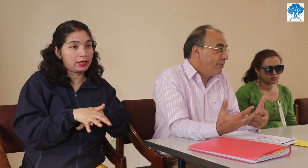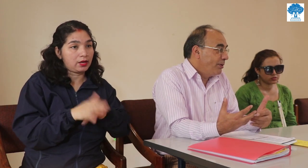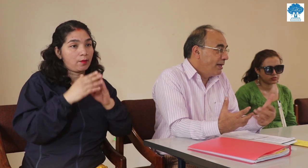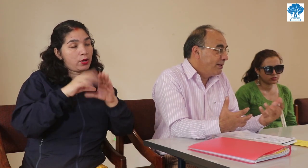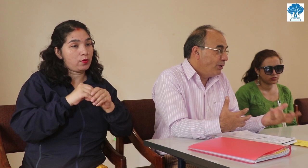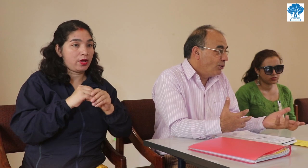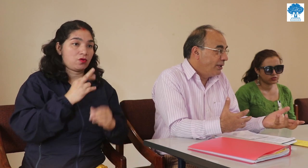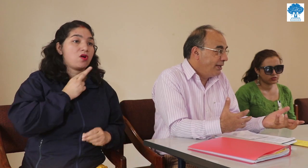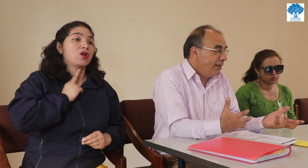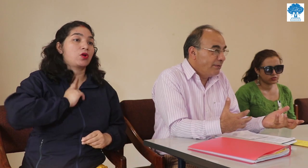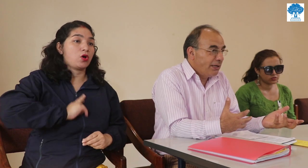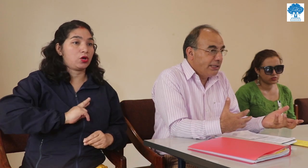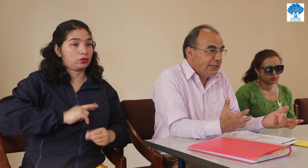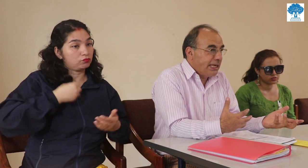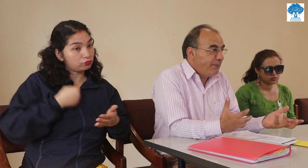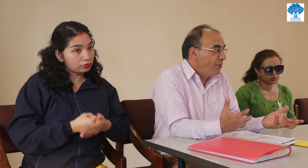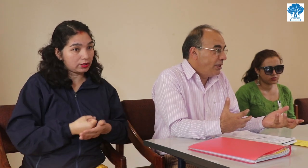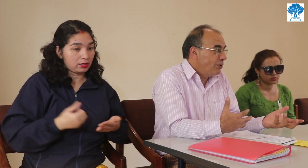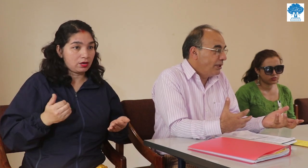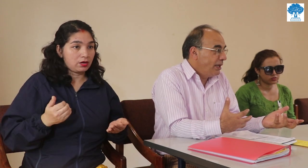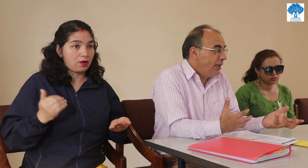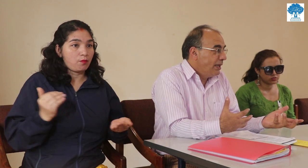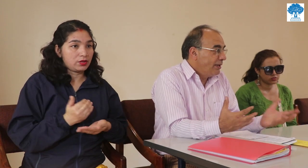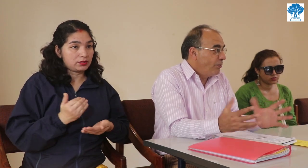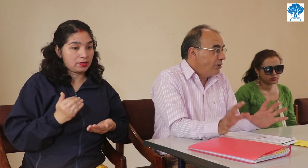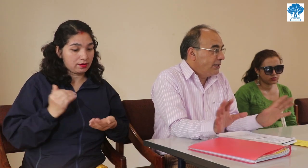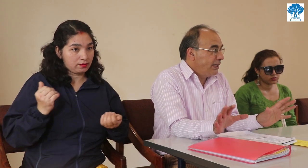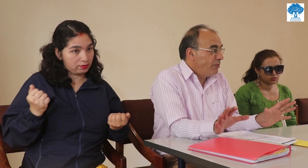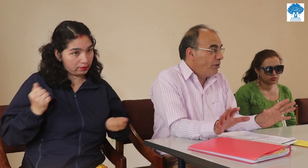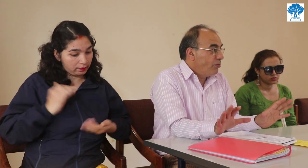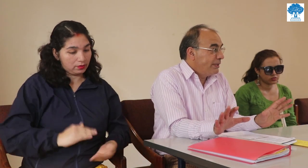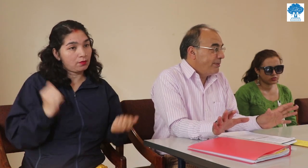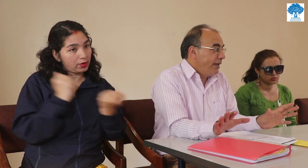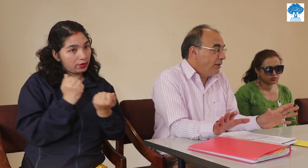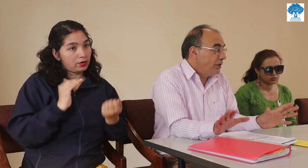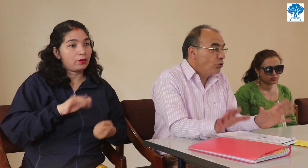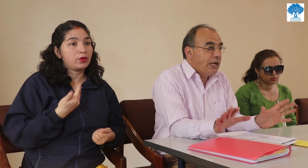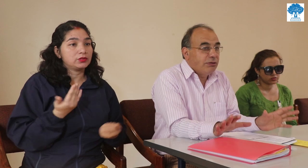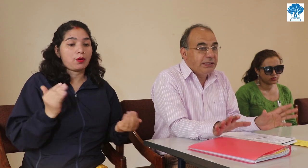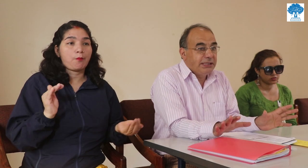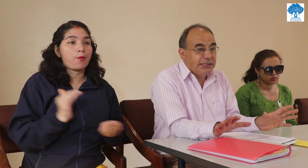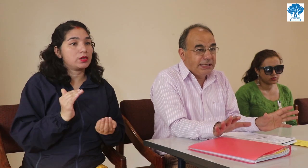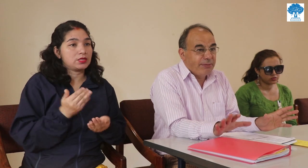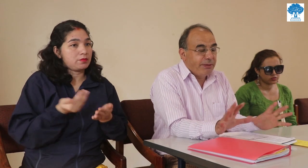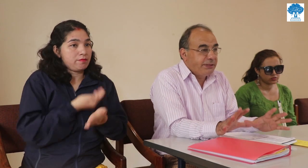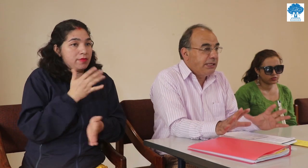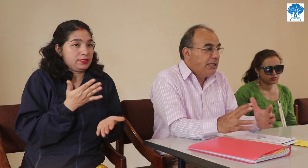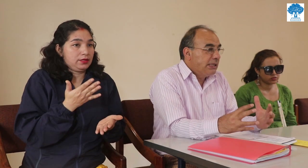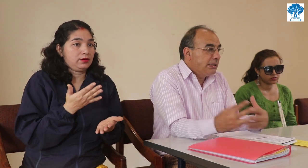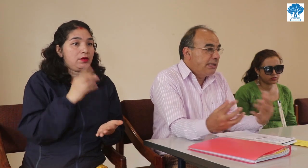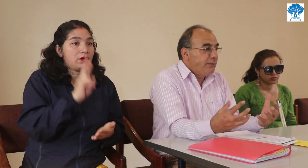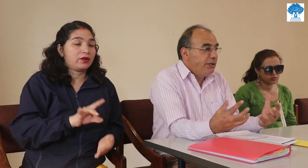पुगेर परिवार नियोजन गरे, स्थायी परिवार नियोजन गरे तर पछि चाहिँ अब उनीहरूको बच्चा भएन. त्यस्तो खालको स्थिति सिर्जना